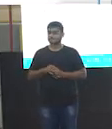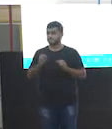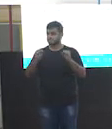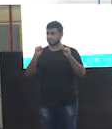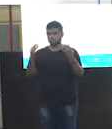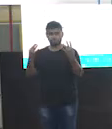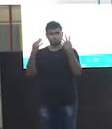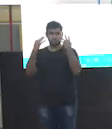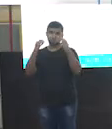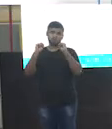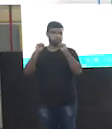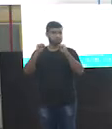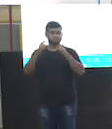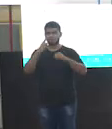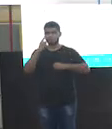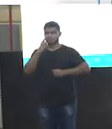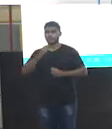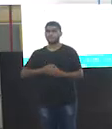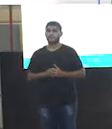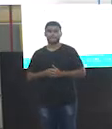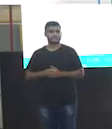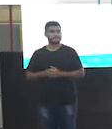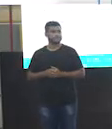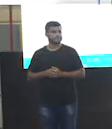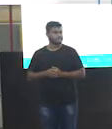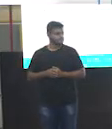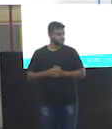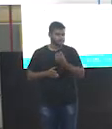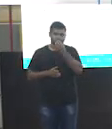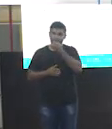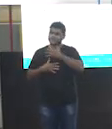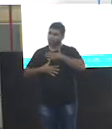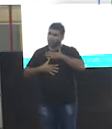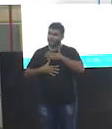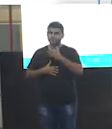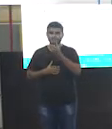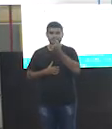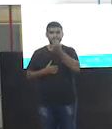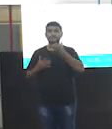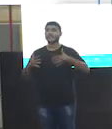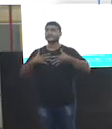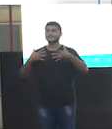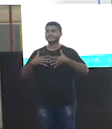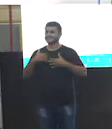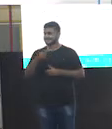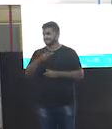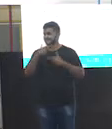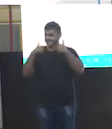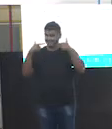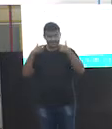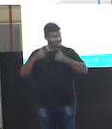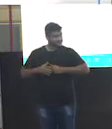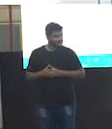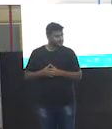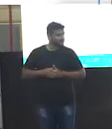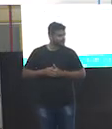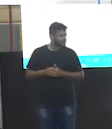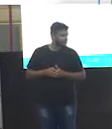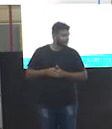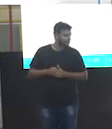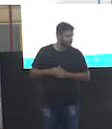para os telões. Vamos olhar, gente. Bora olhar e bora se divertir, porque o mais importante nessa vida é a alegria. Questão